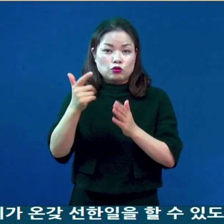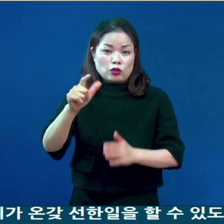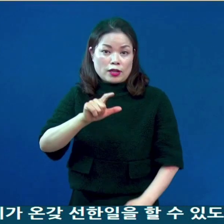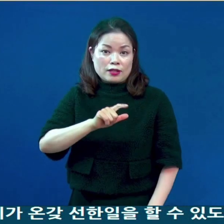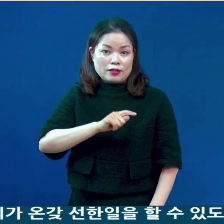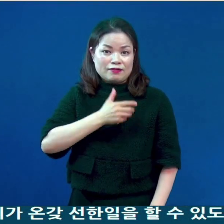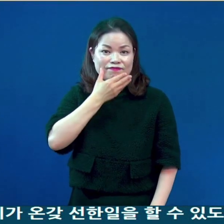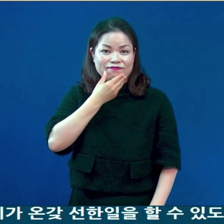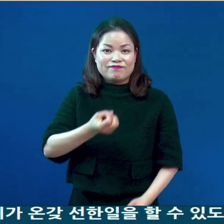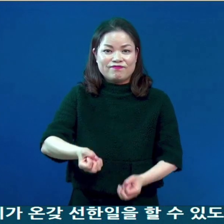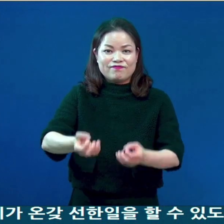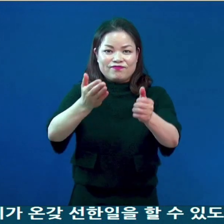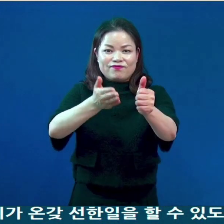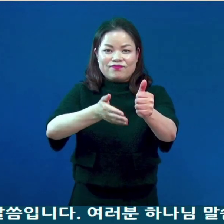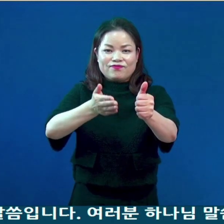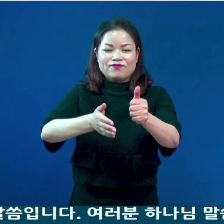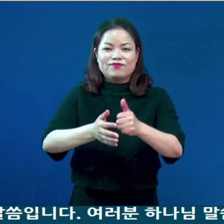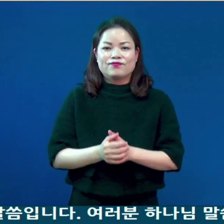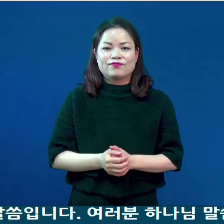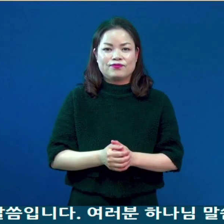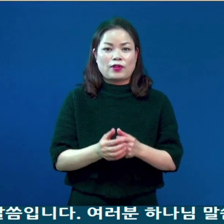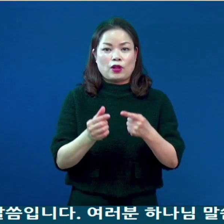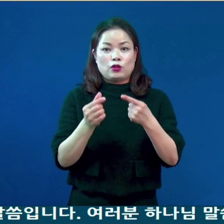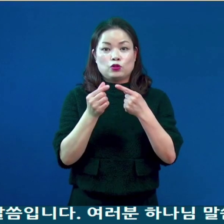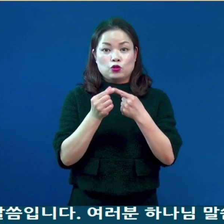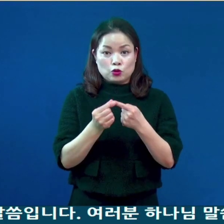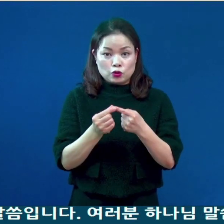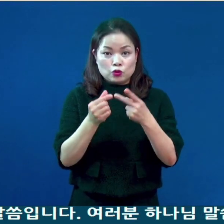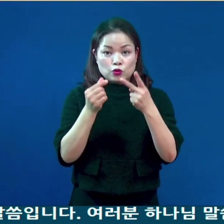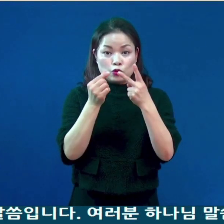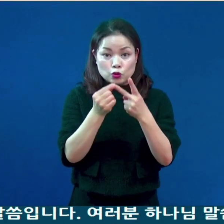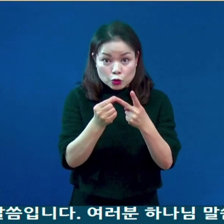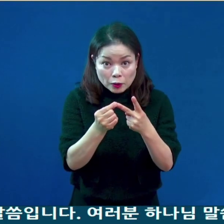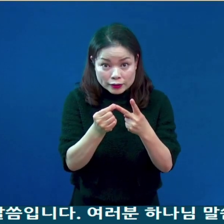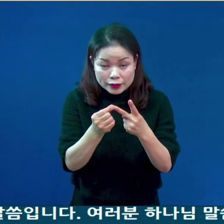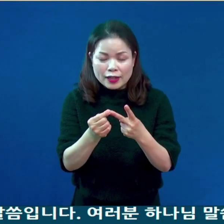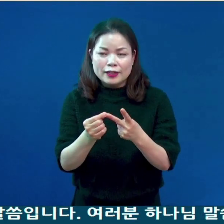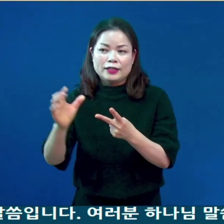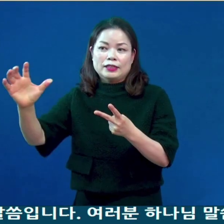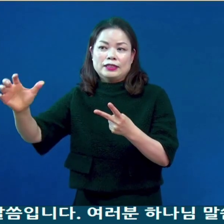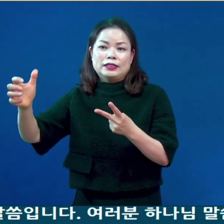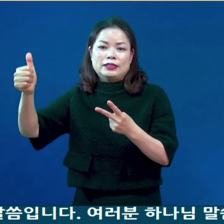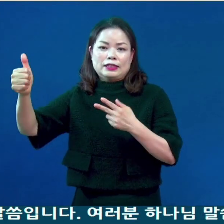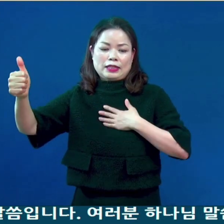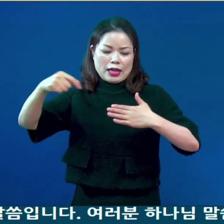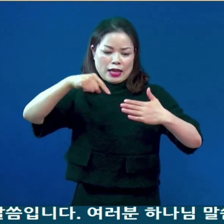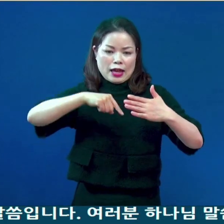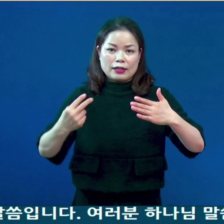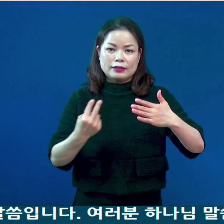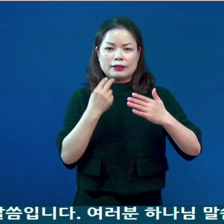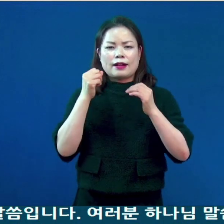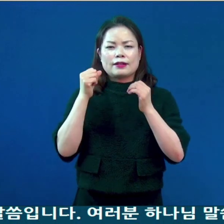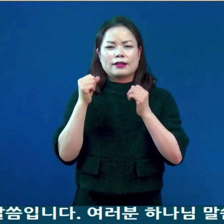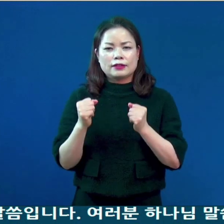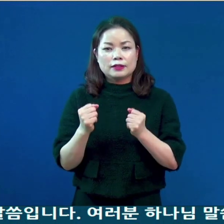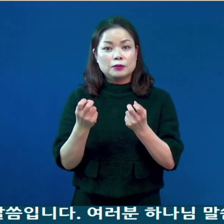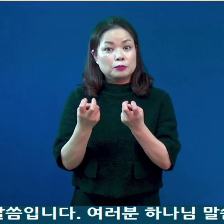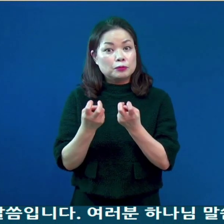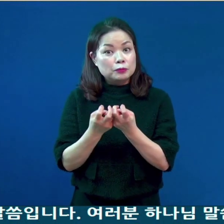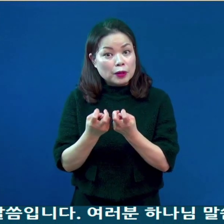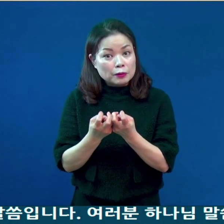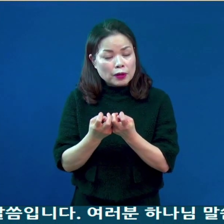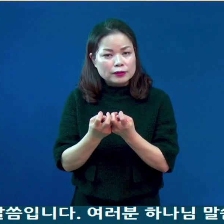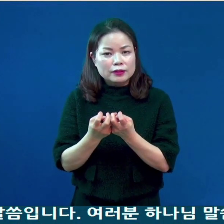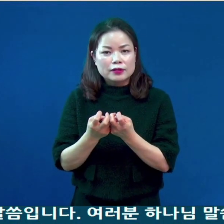이름으로 축원합니다. 두 번째, 그리스도께서 내 안에 사시게 하는 방법이